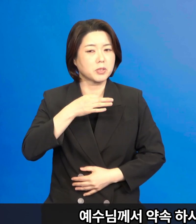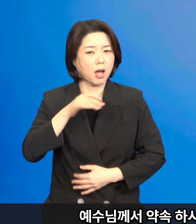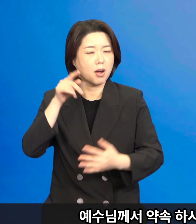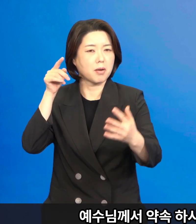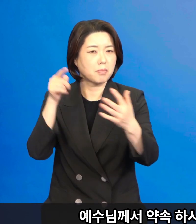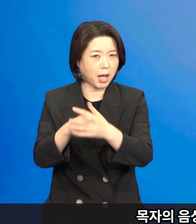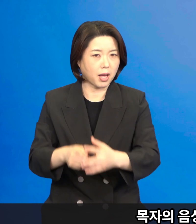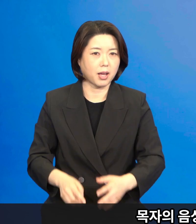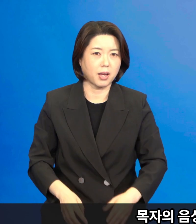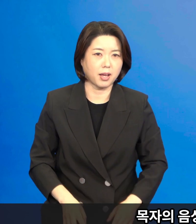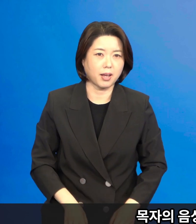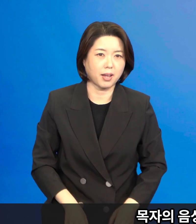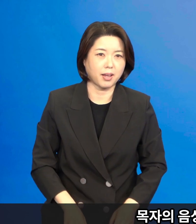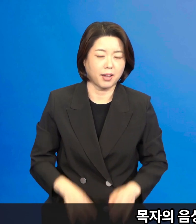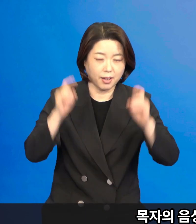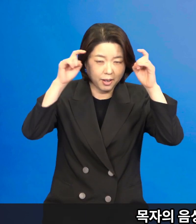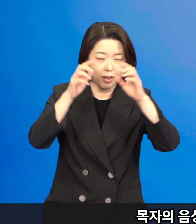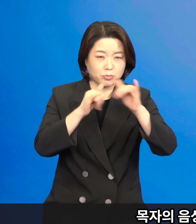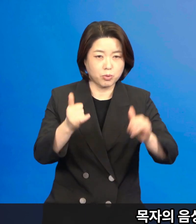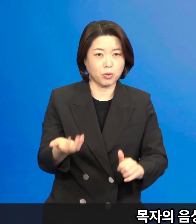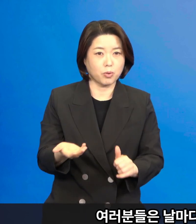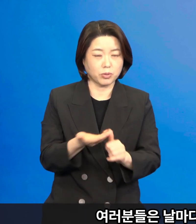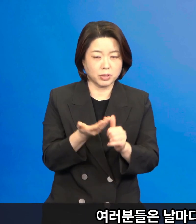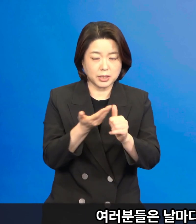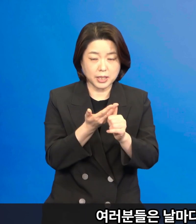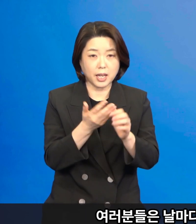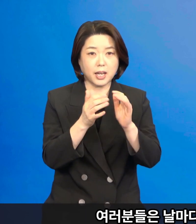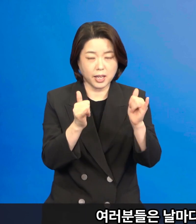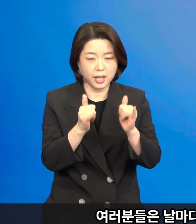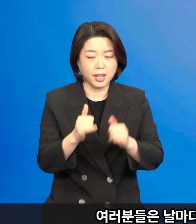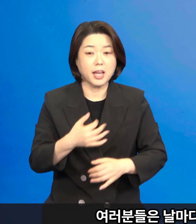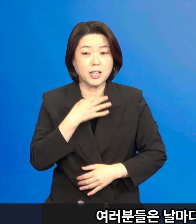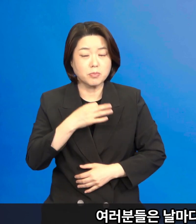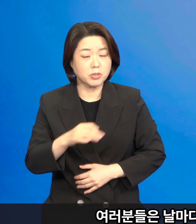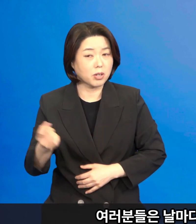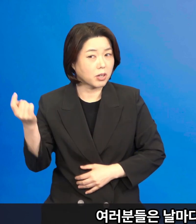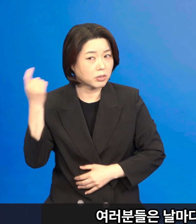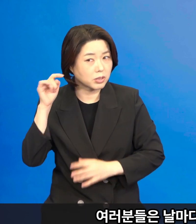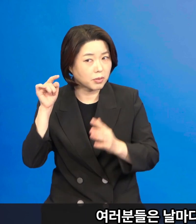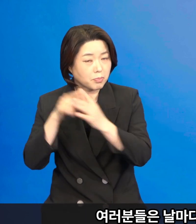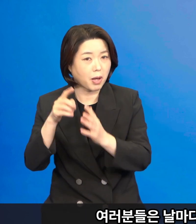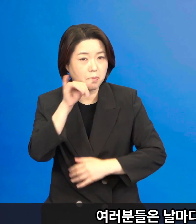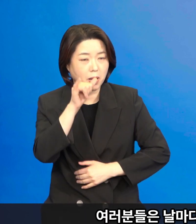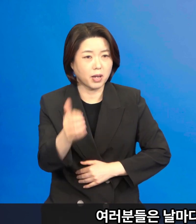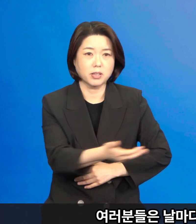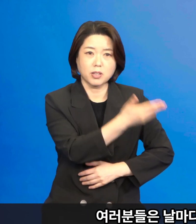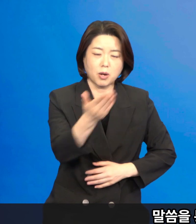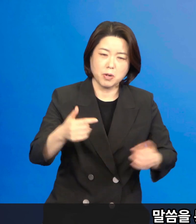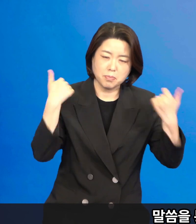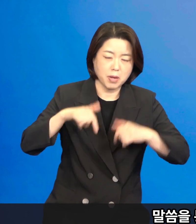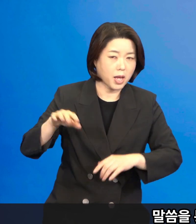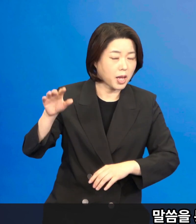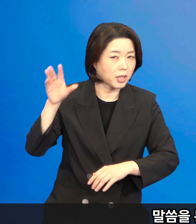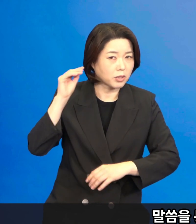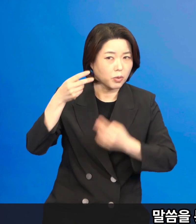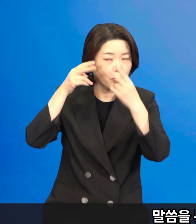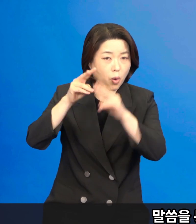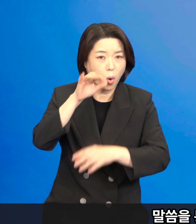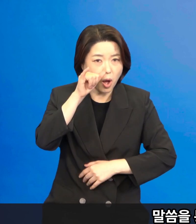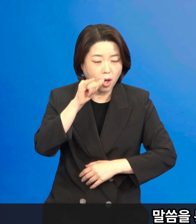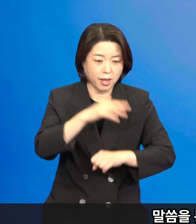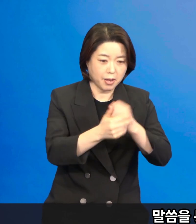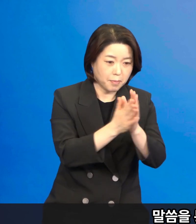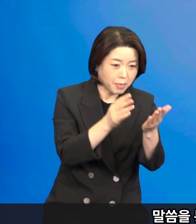듣는다. 목자의 음성을 들을 수 있다는 거예요. 여러분들은 날마다 목자의 음성을 들으십니까? 말씀을 통해,